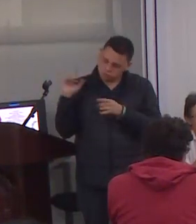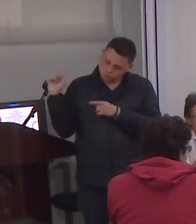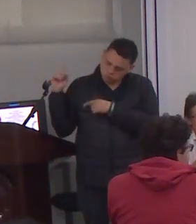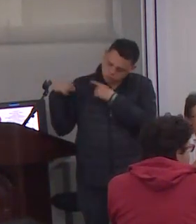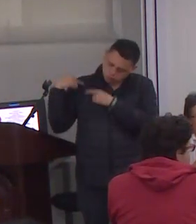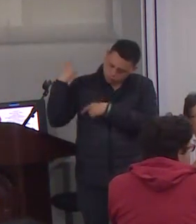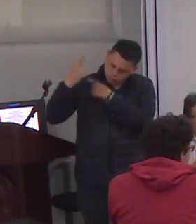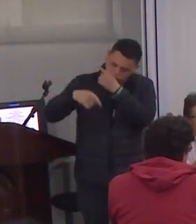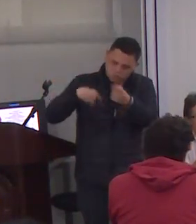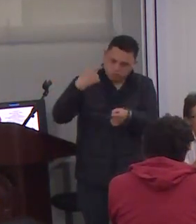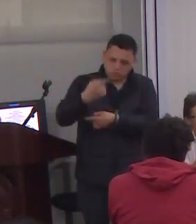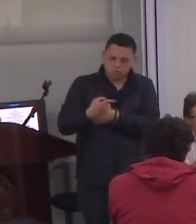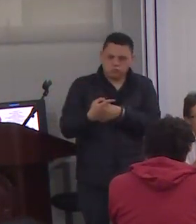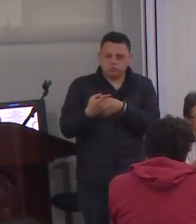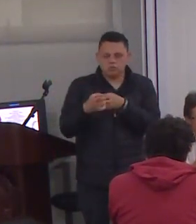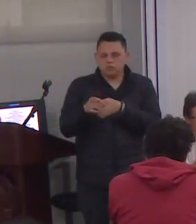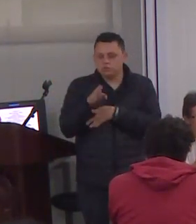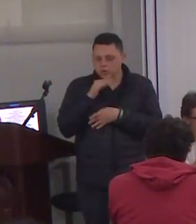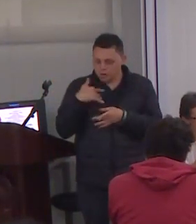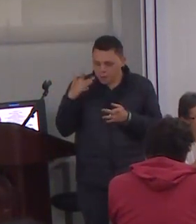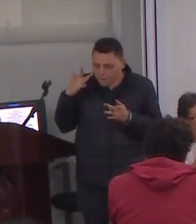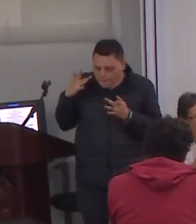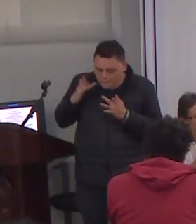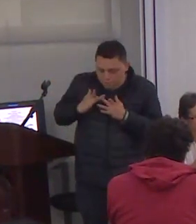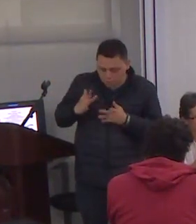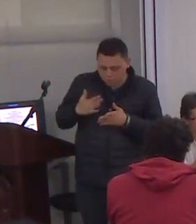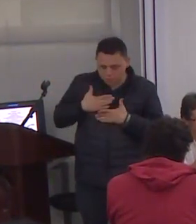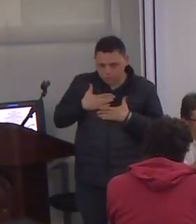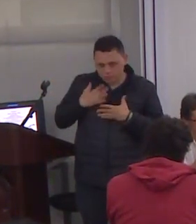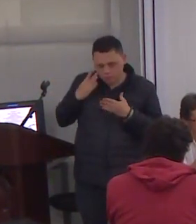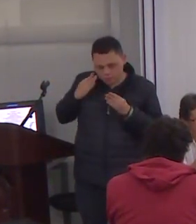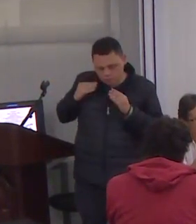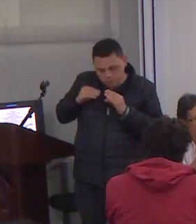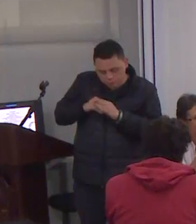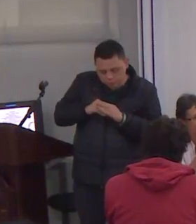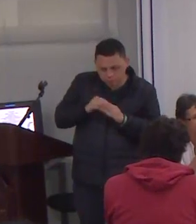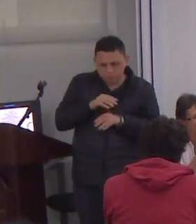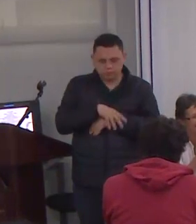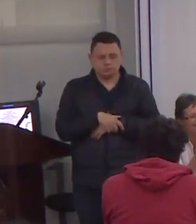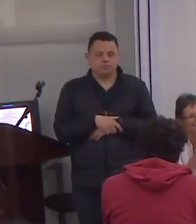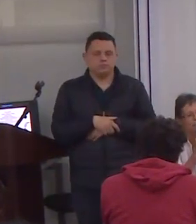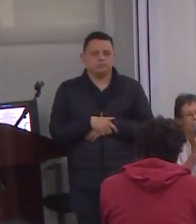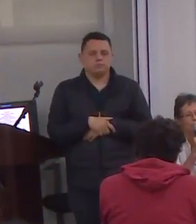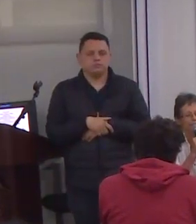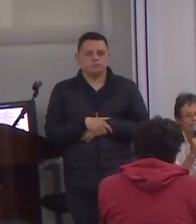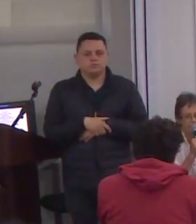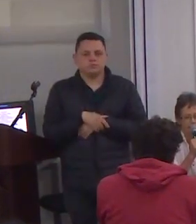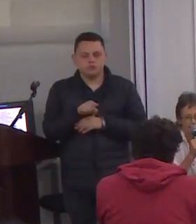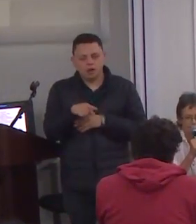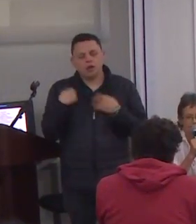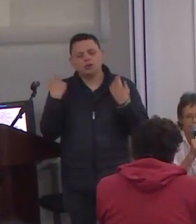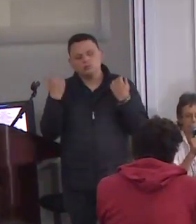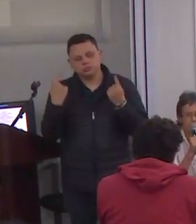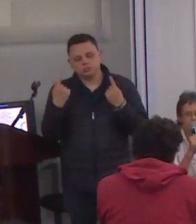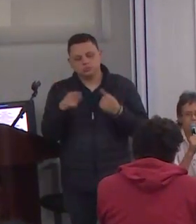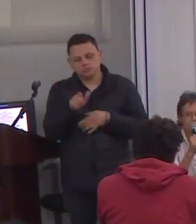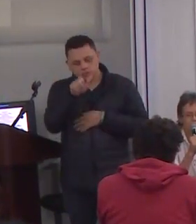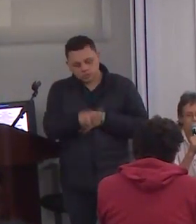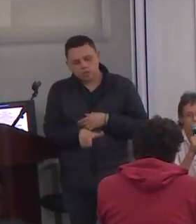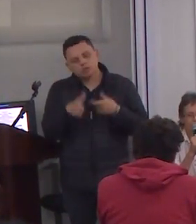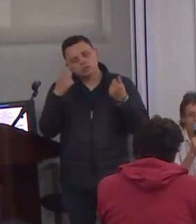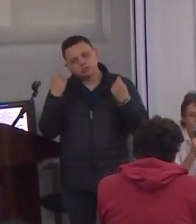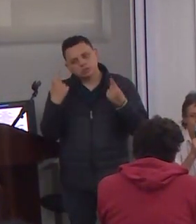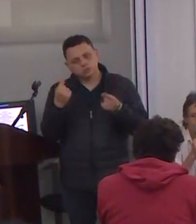casi que hecha a su medida con filigrana de manera que se comprende a ese chico